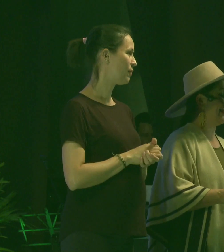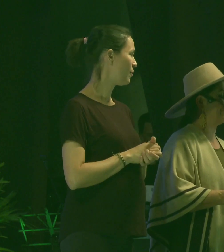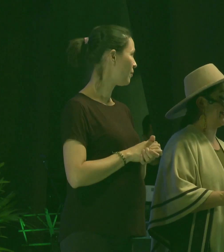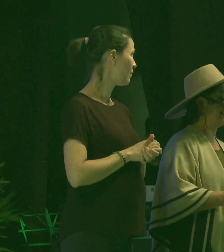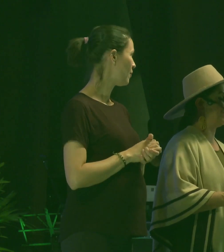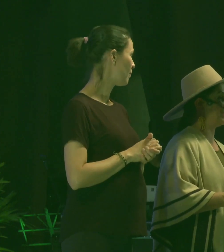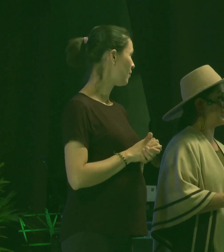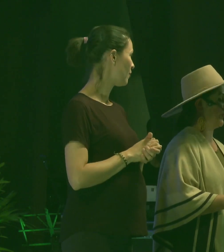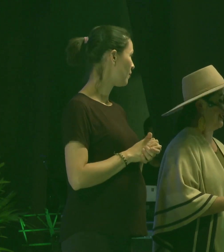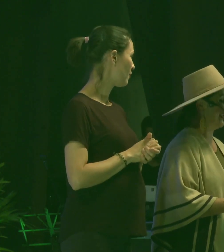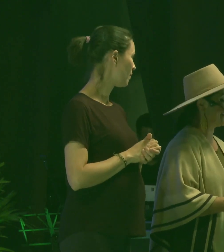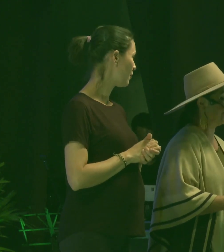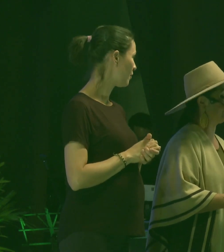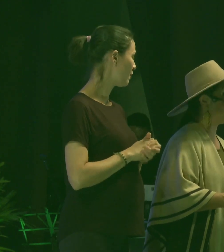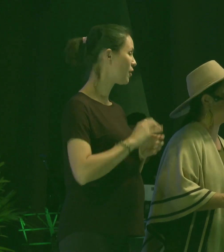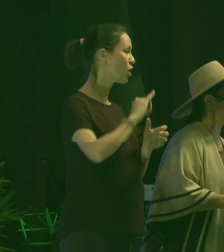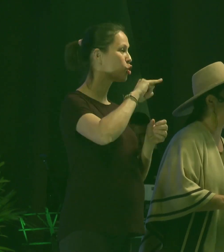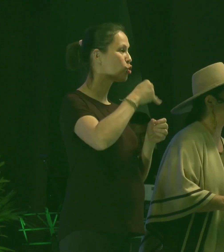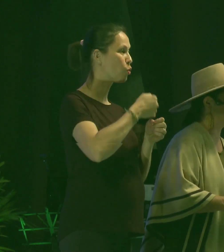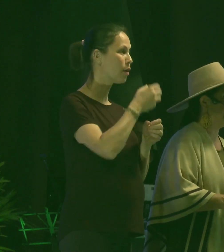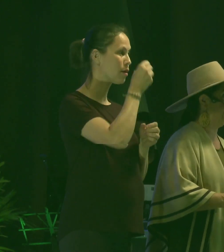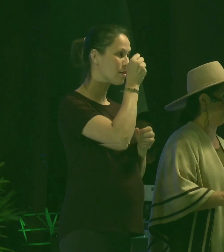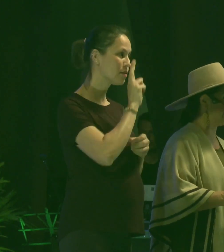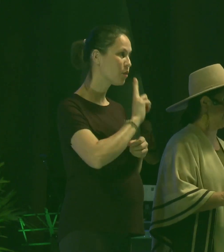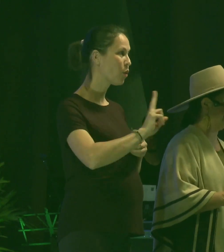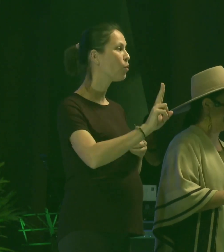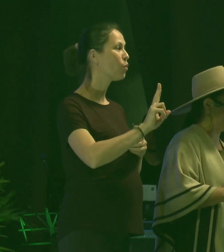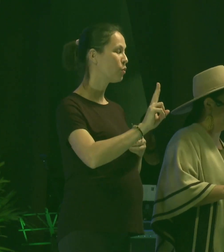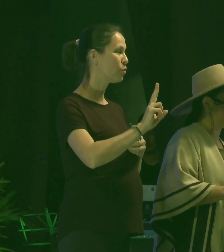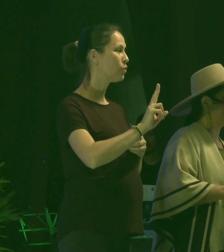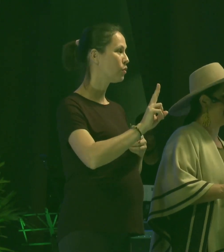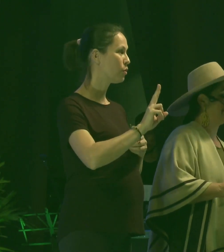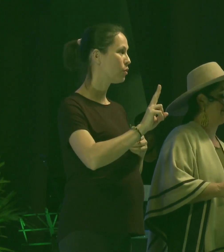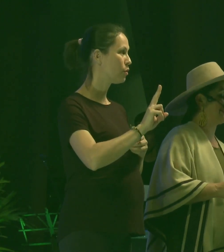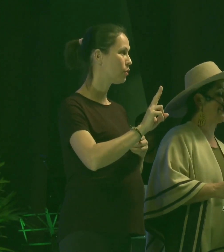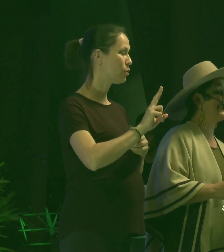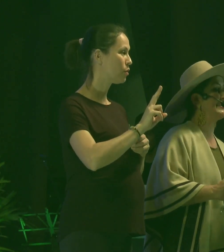Ela vem de Juí, Santo Augusto, o Chamamê.